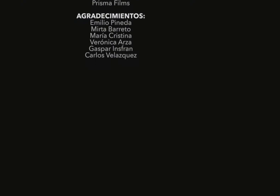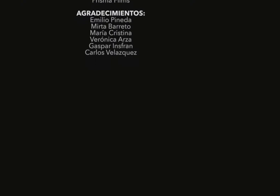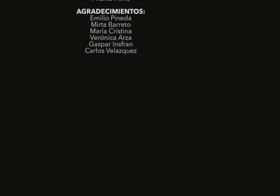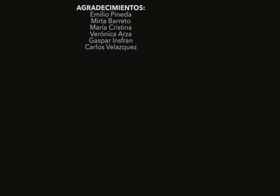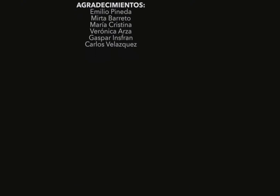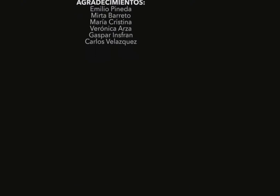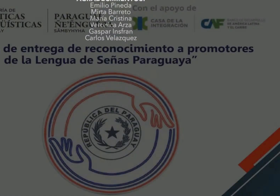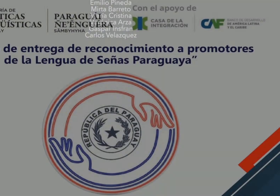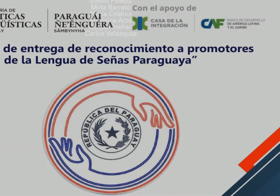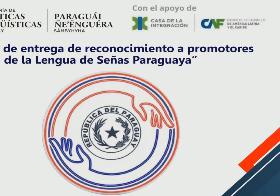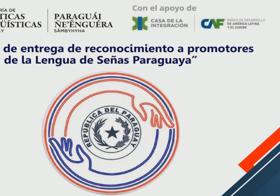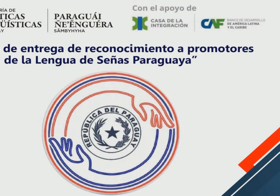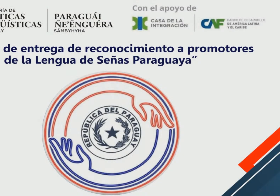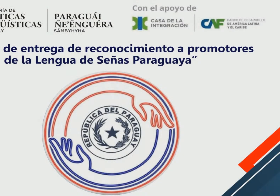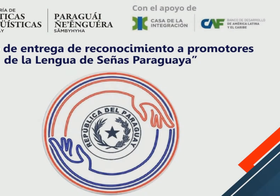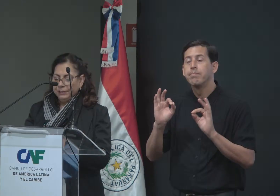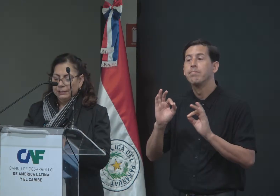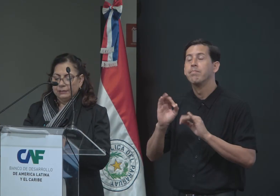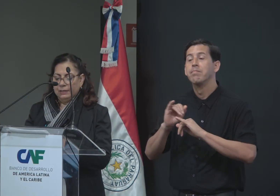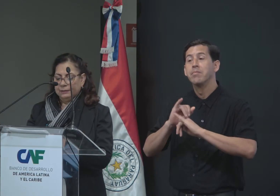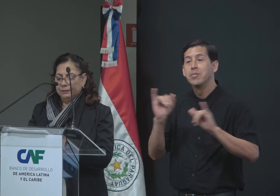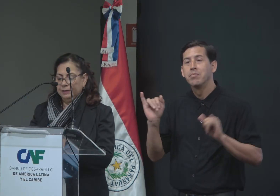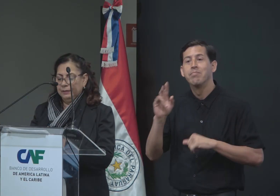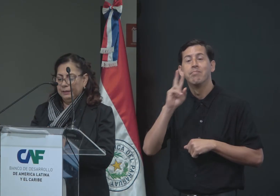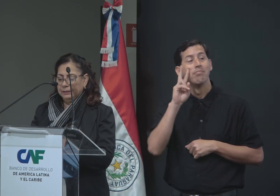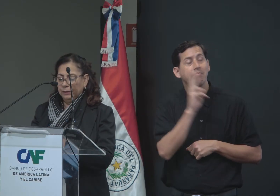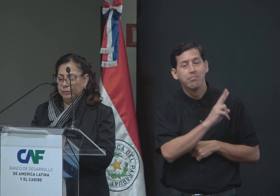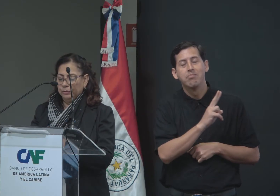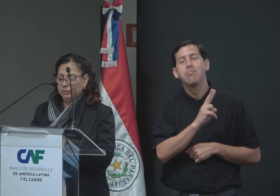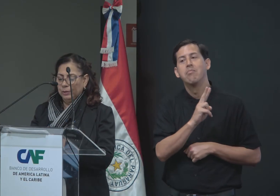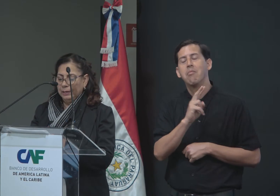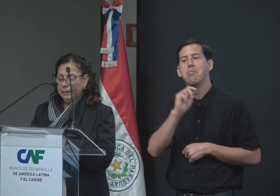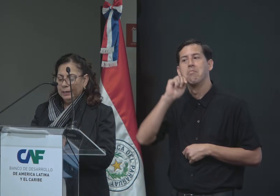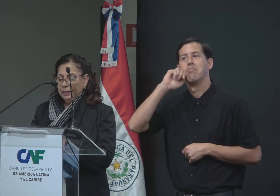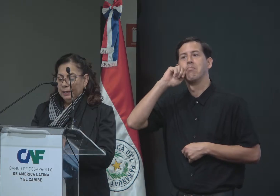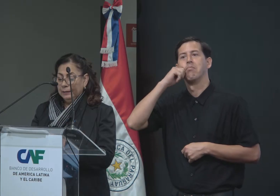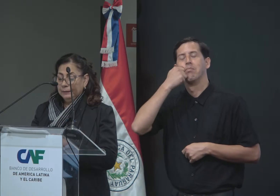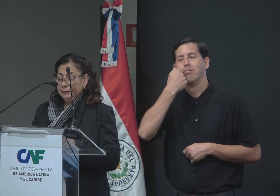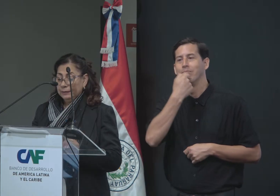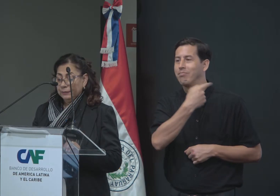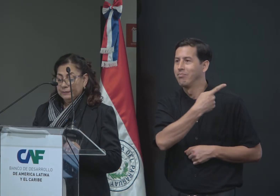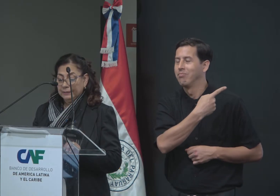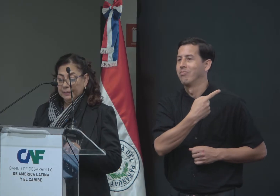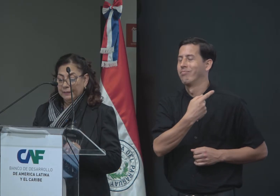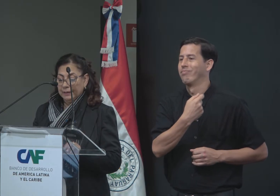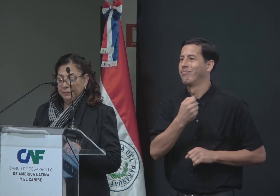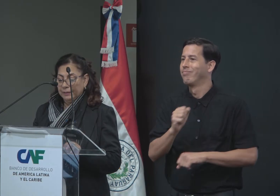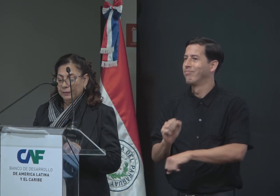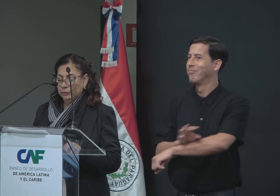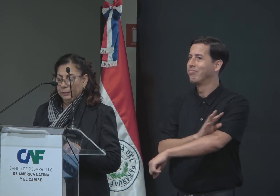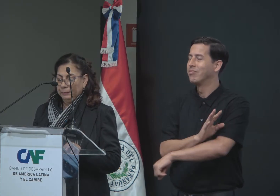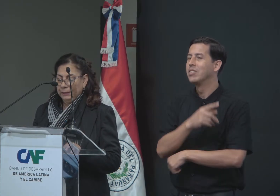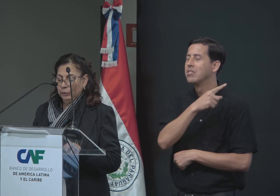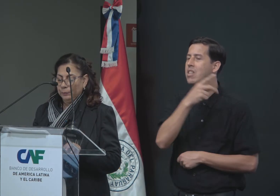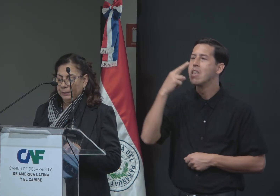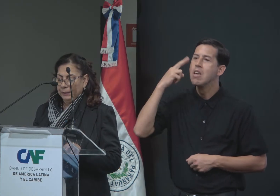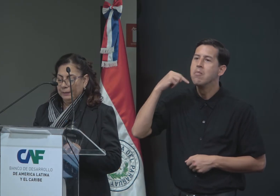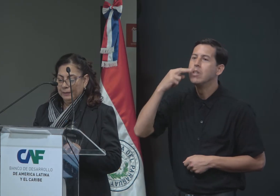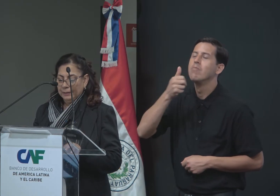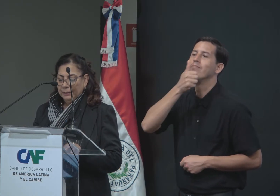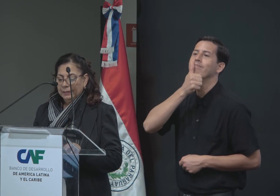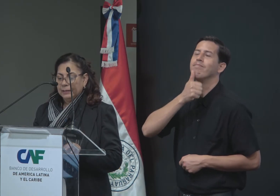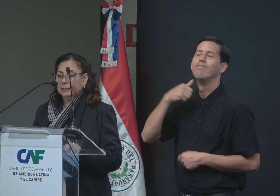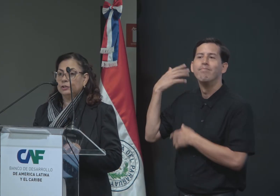Y de esta manera pudimos revivir a través de este audiovisual las distintas facetas de la vida de don Emilio